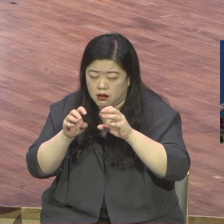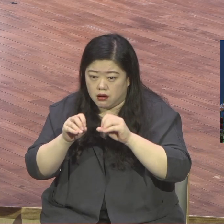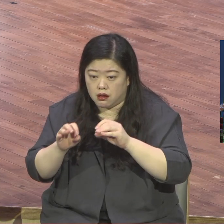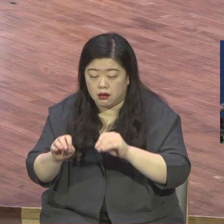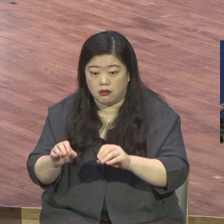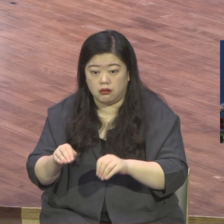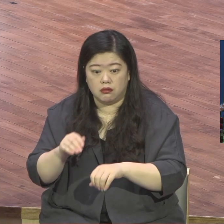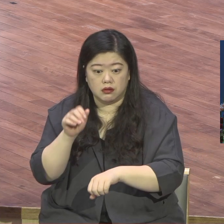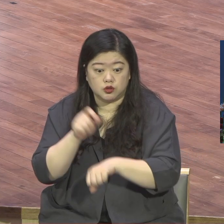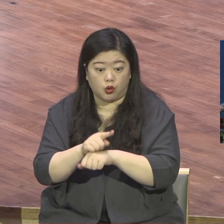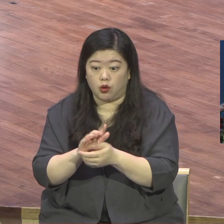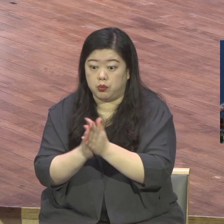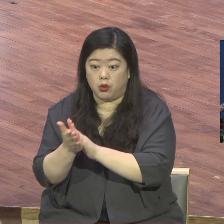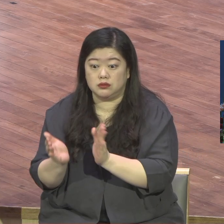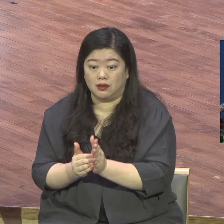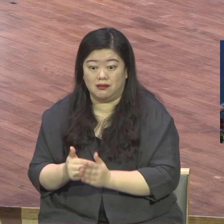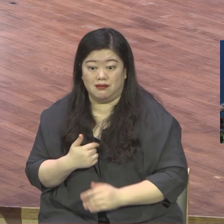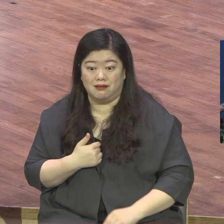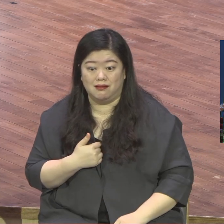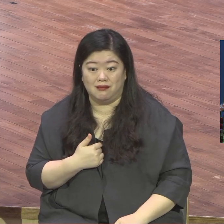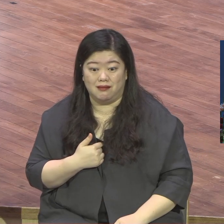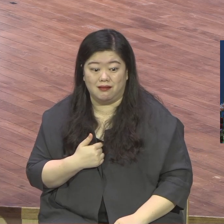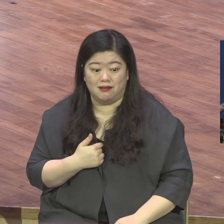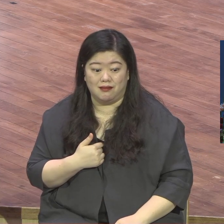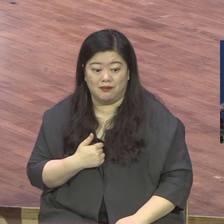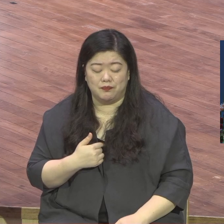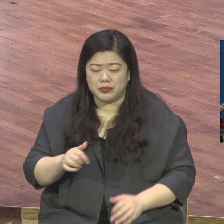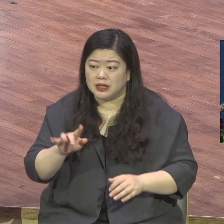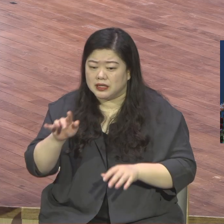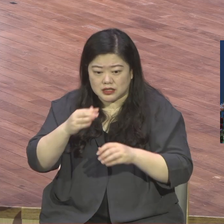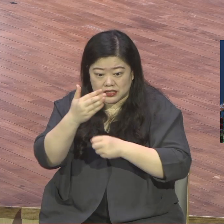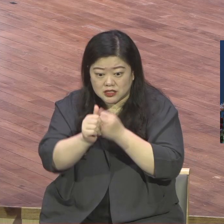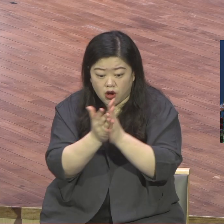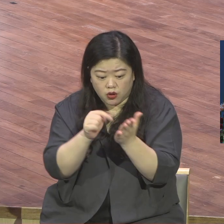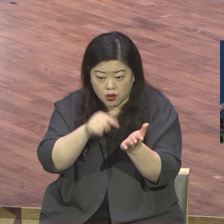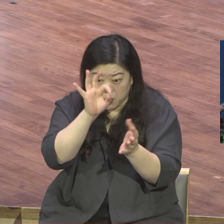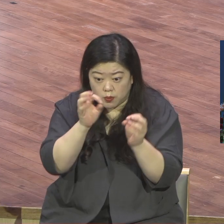주를 섬기라. 여기서 열심을 품고가 뭐예요? 열정이에요. 열정.